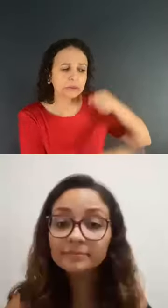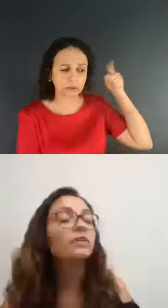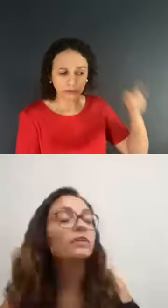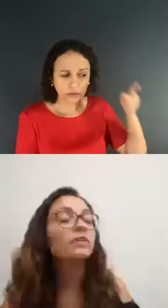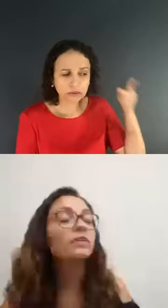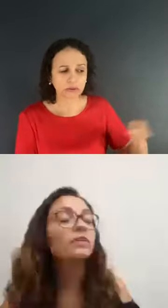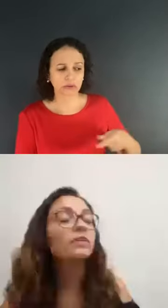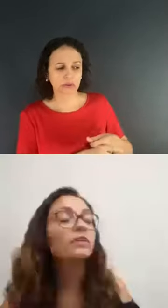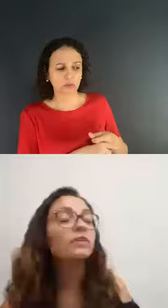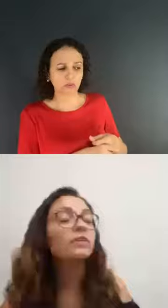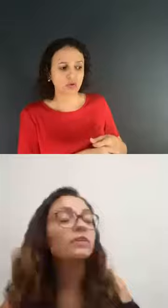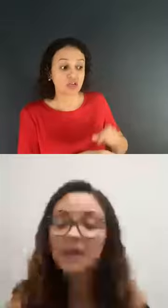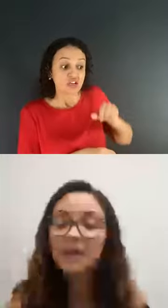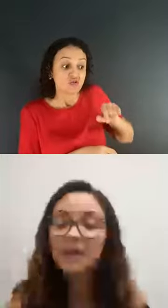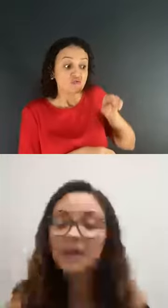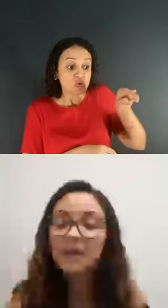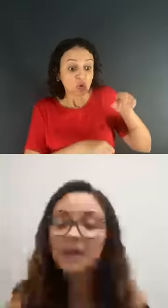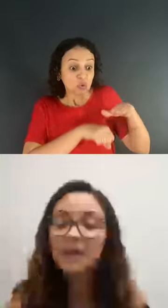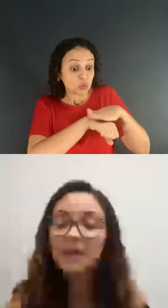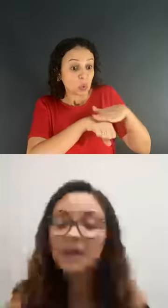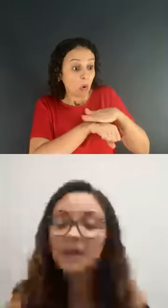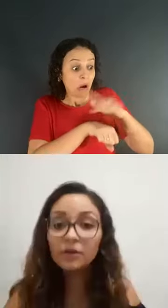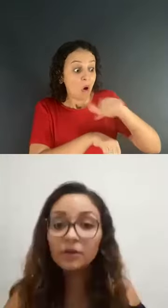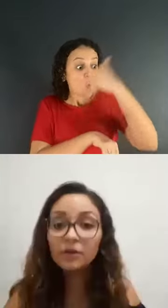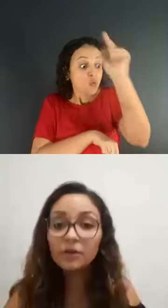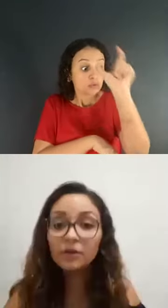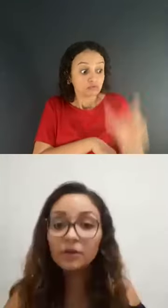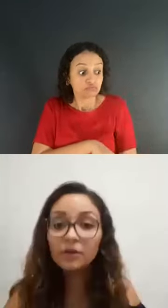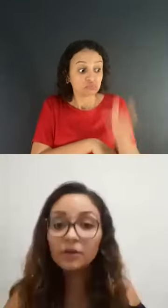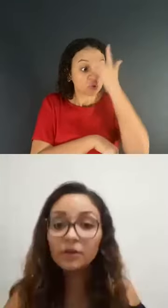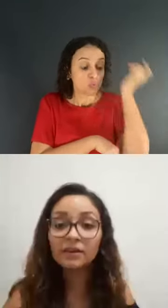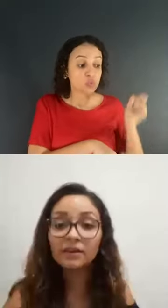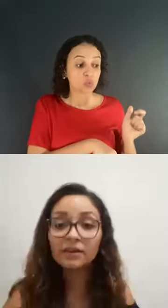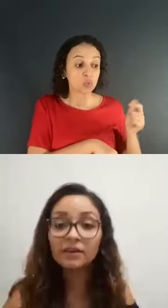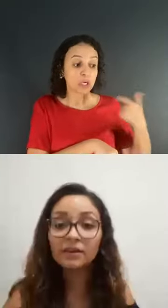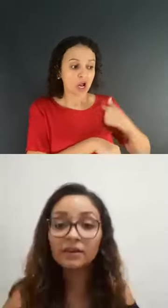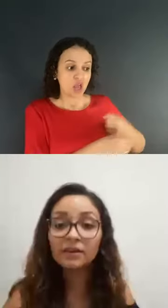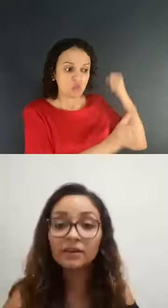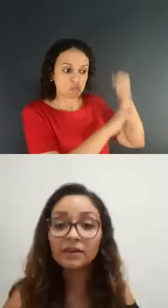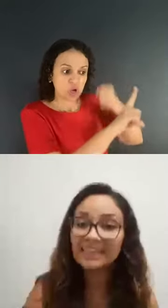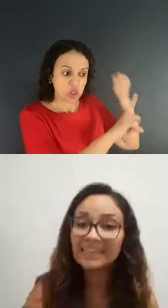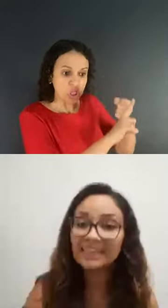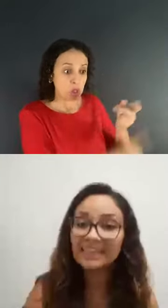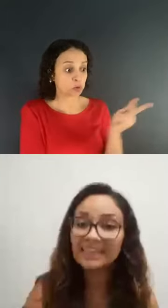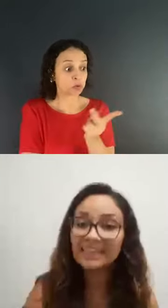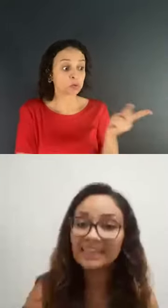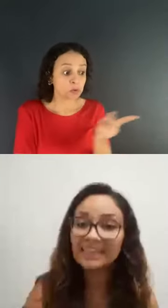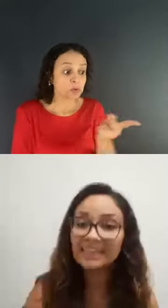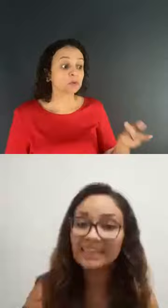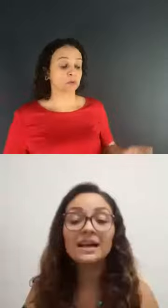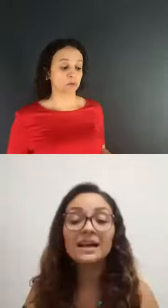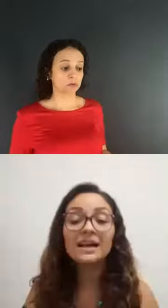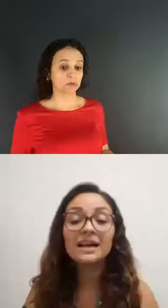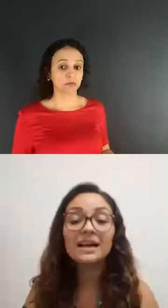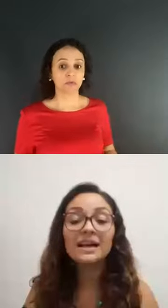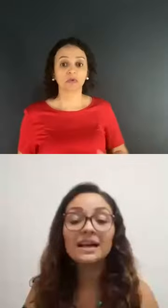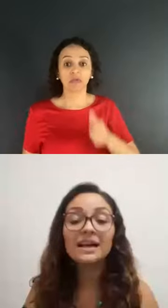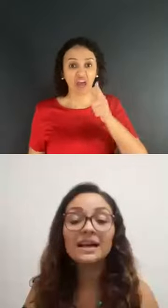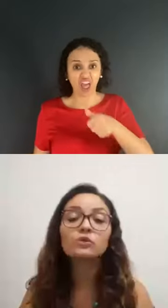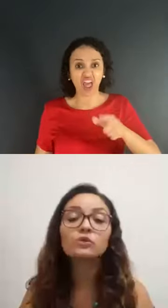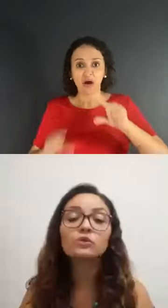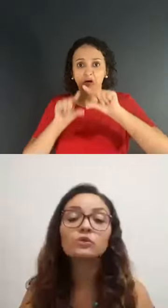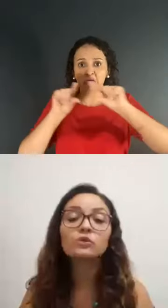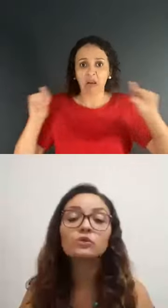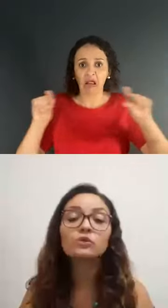você conversar com aquela pessoa, eu vou bater em você e nela. Então, são frases que são